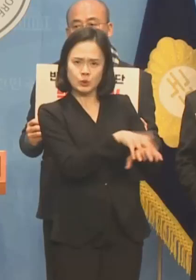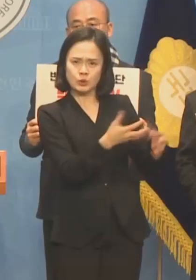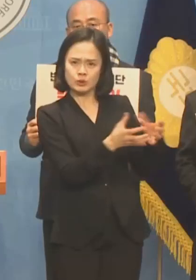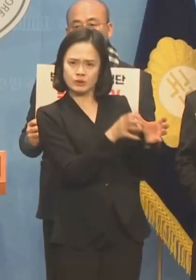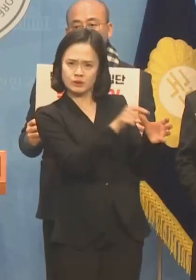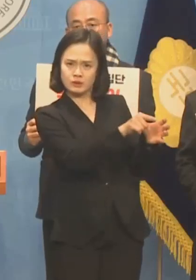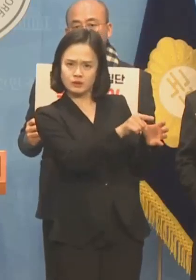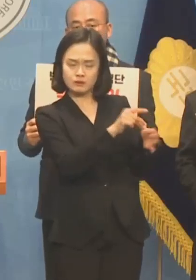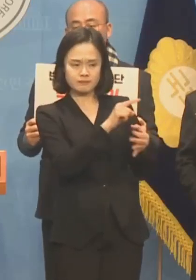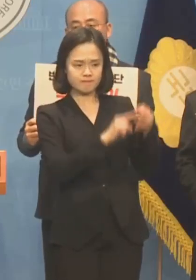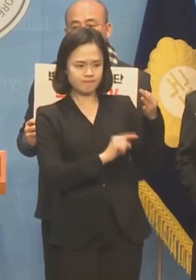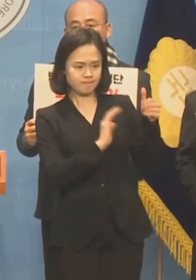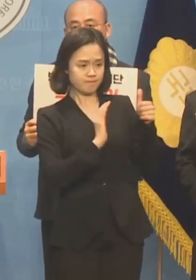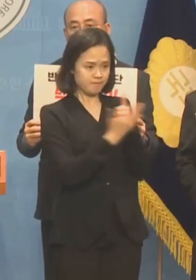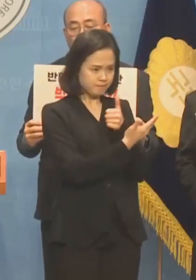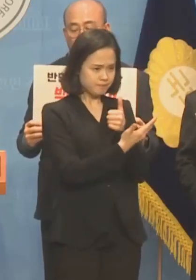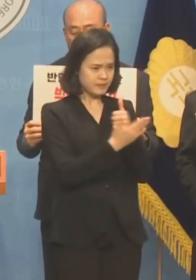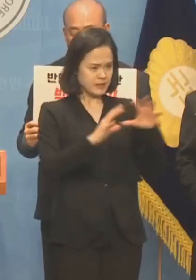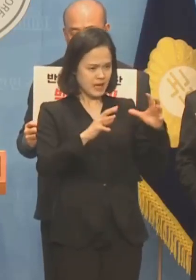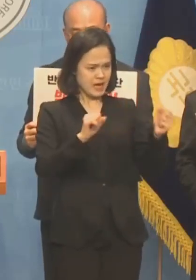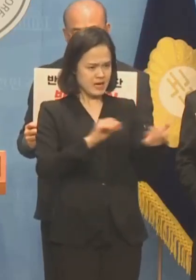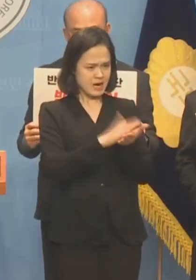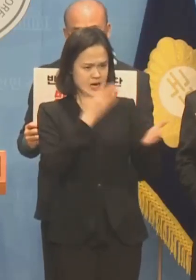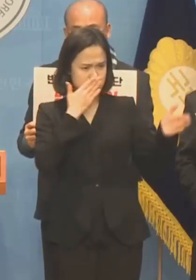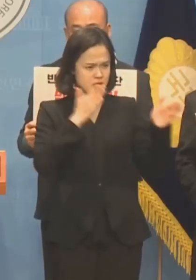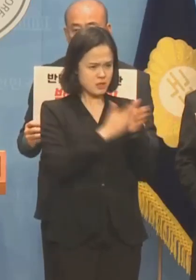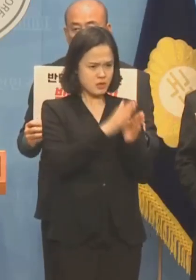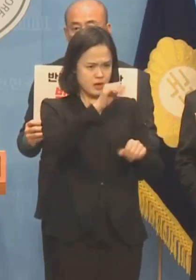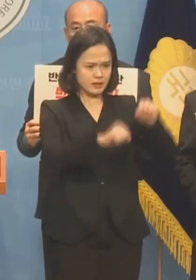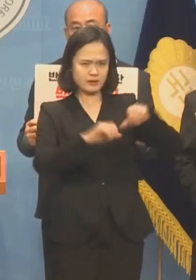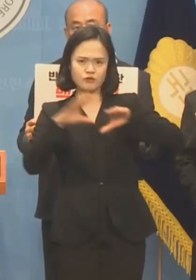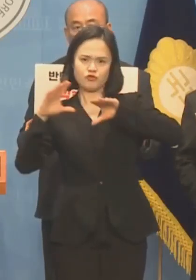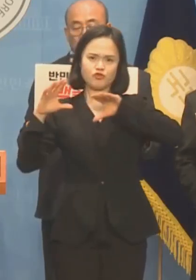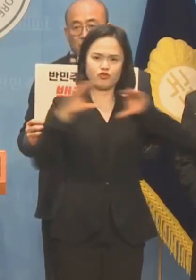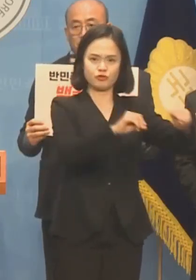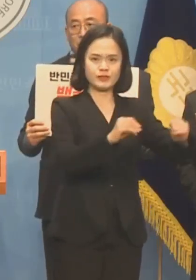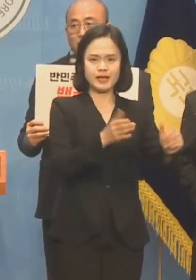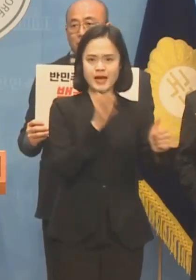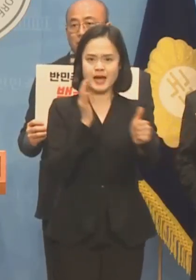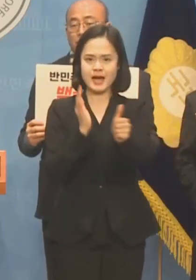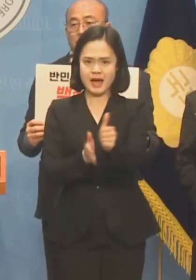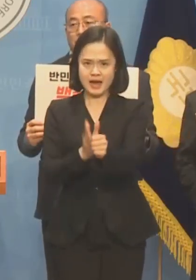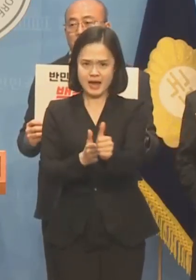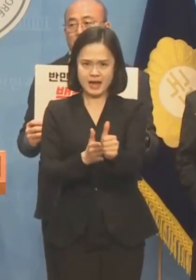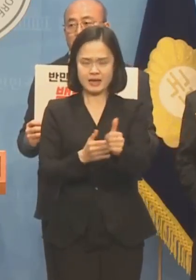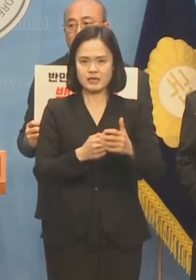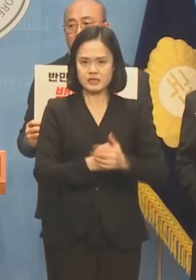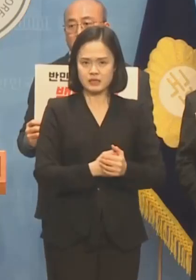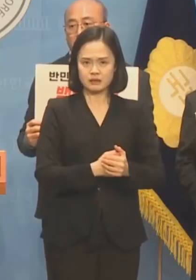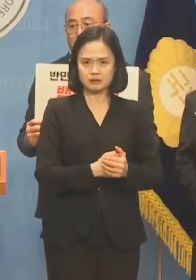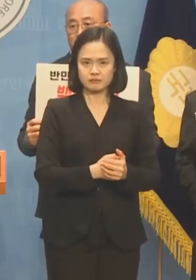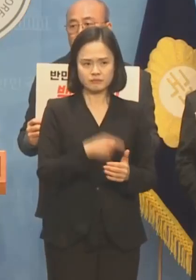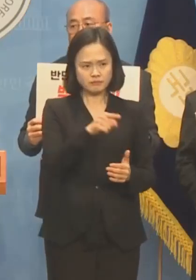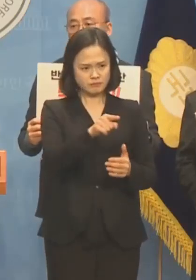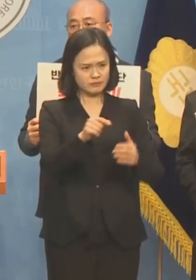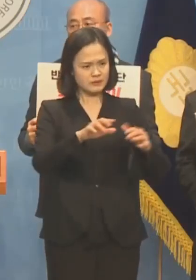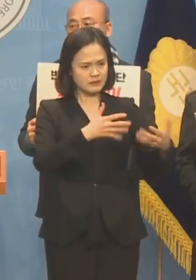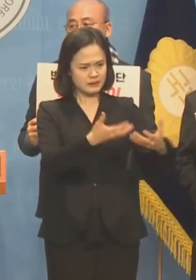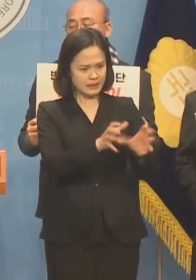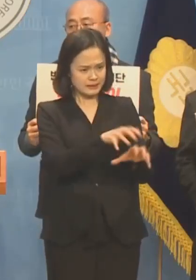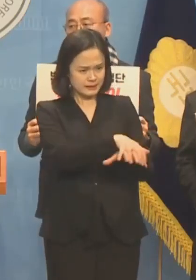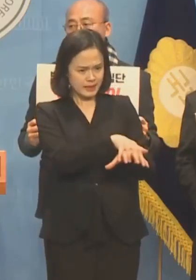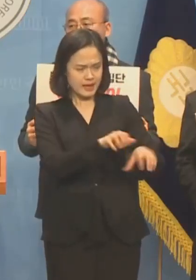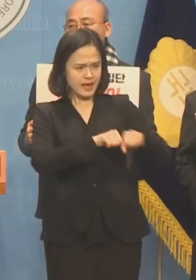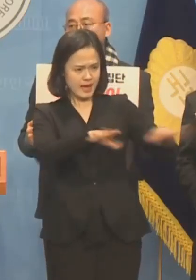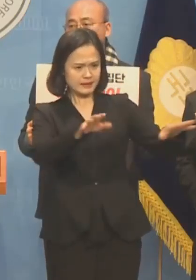행위를 당장 중단하고 반민주적 폭력적 단체를 즉각 해체할 것을 엄중히 경고한다.